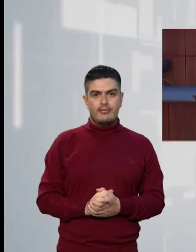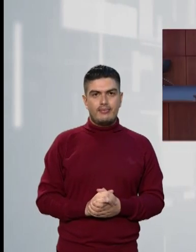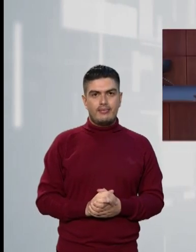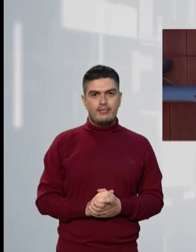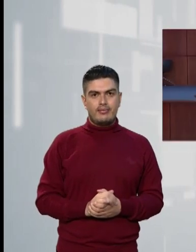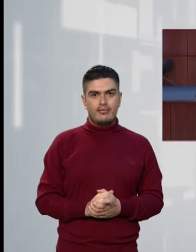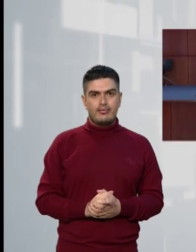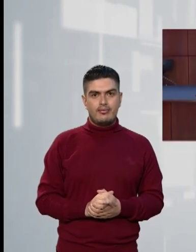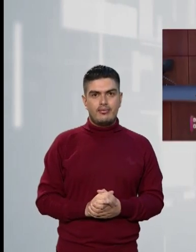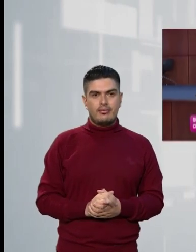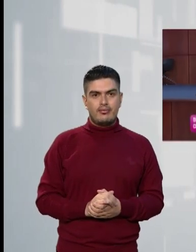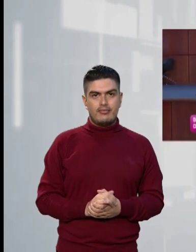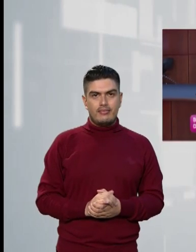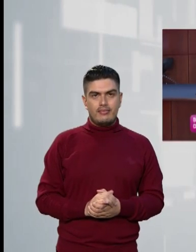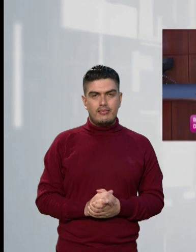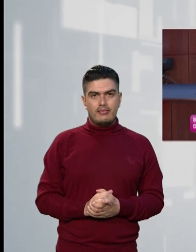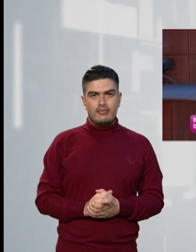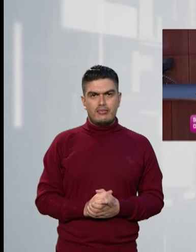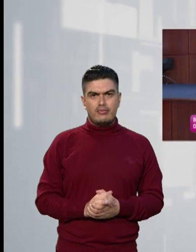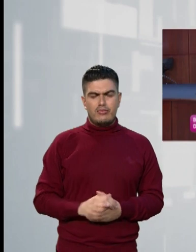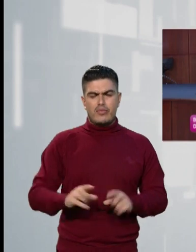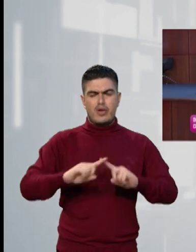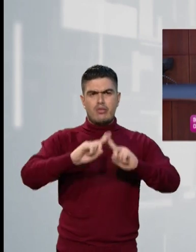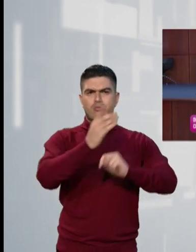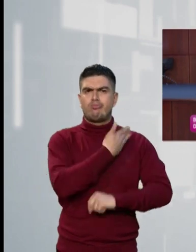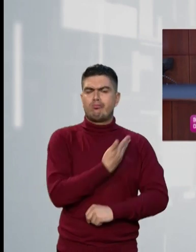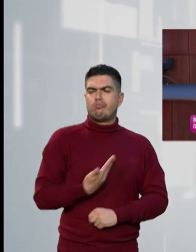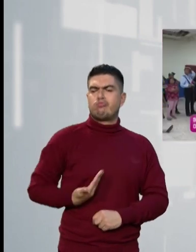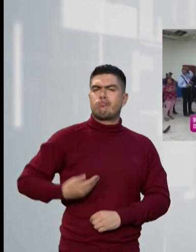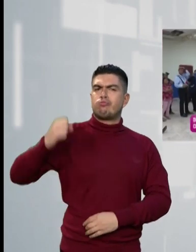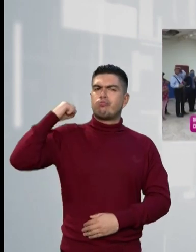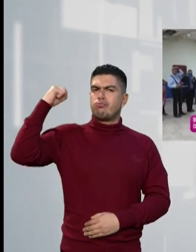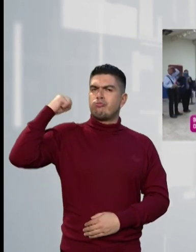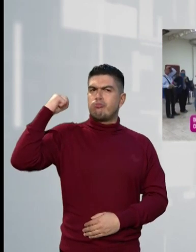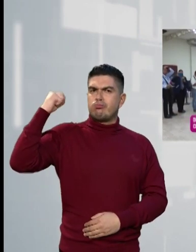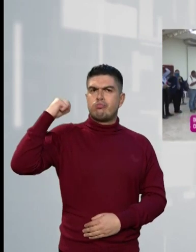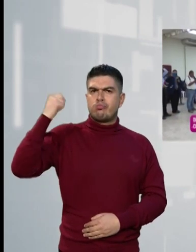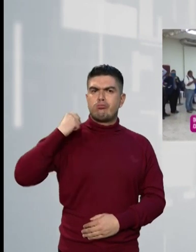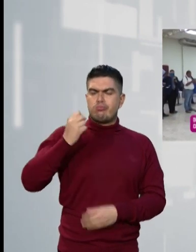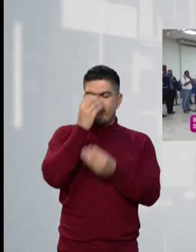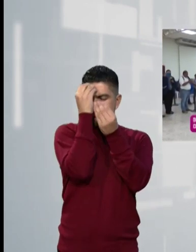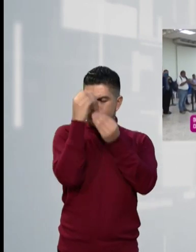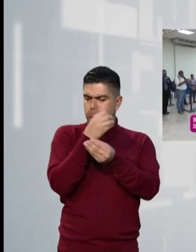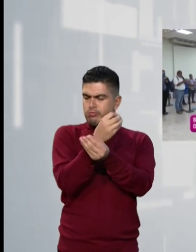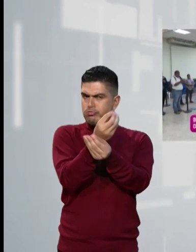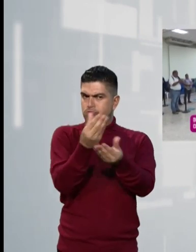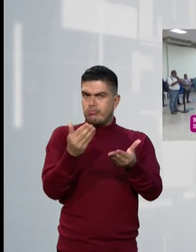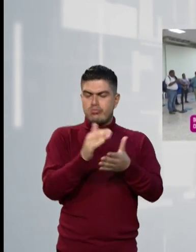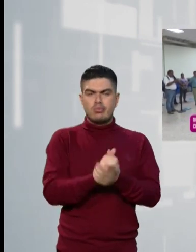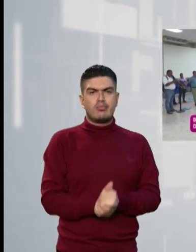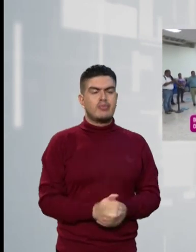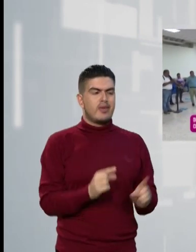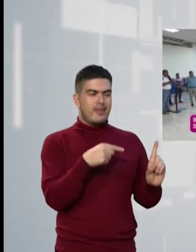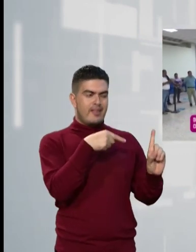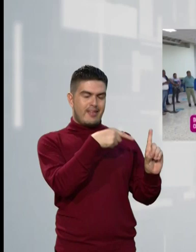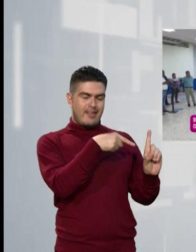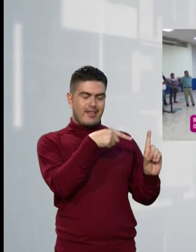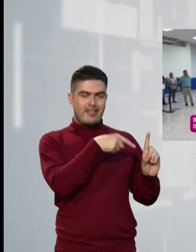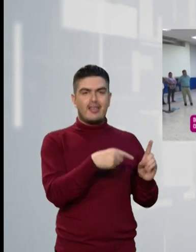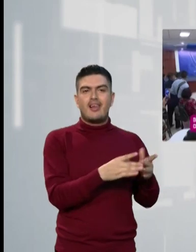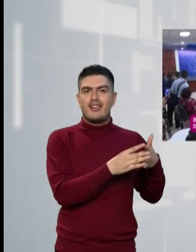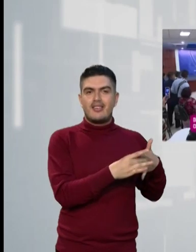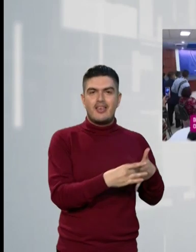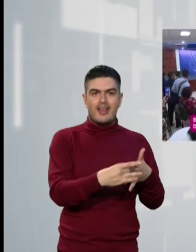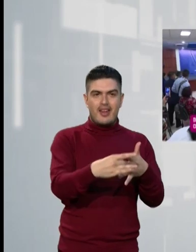lagos las palabras del expresidente porfiri lobo Sosa siguen teniendo eco en la palestra pública Fernando anduray dirigente político del